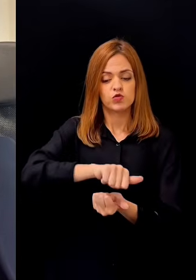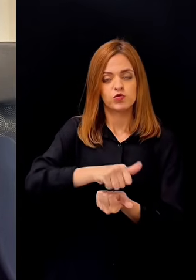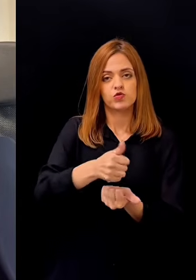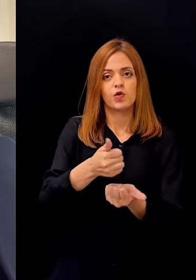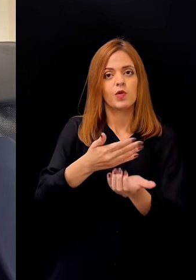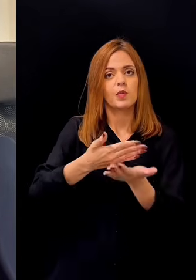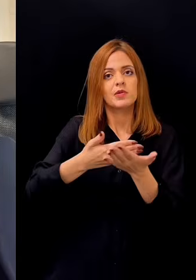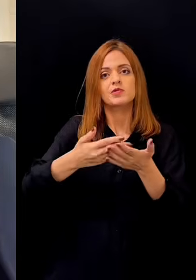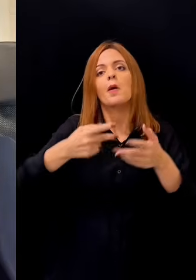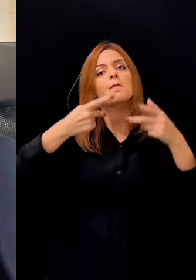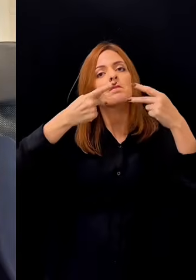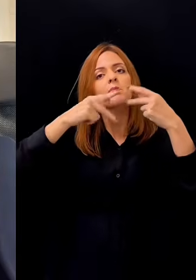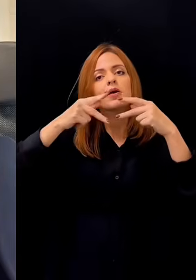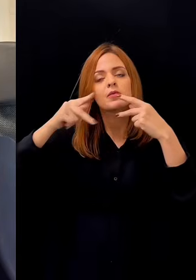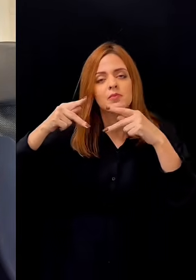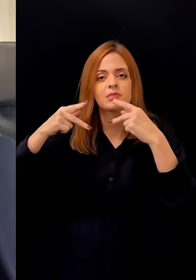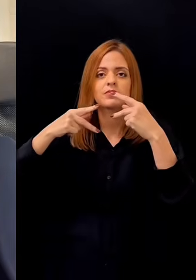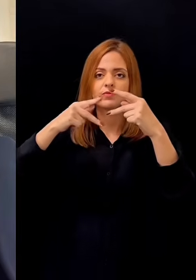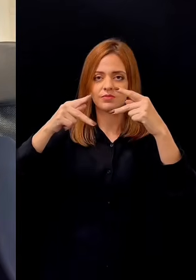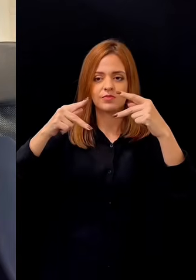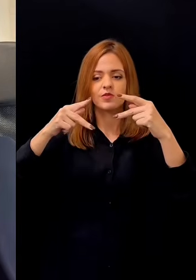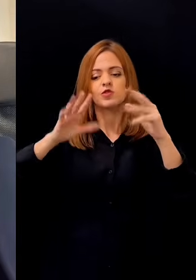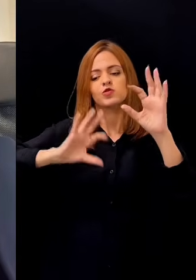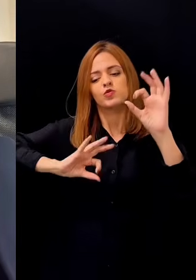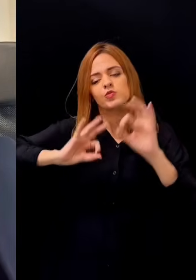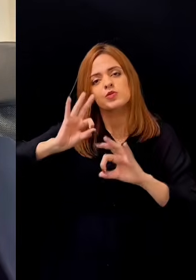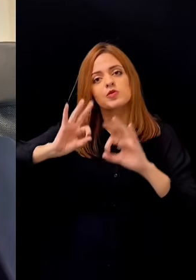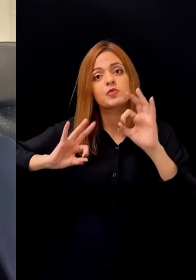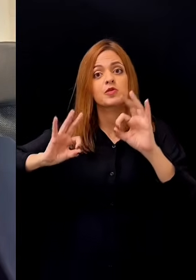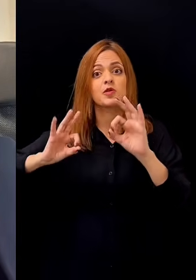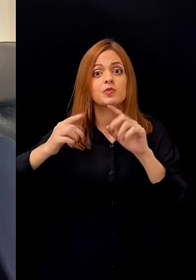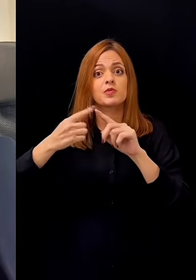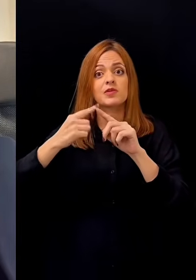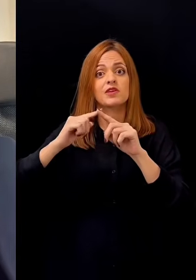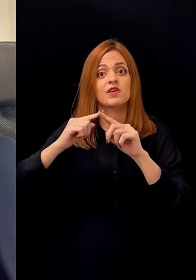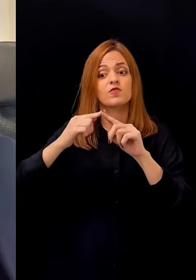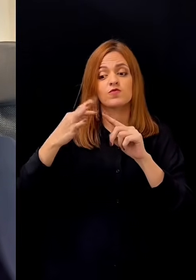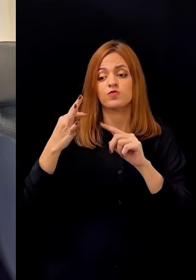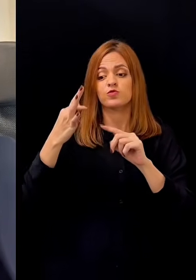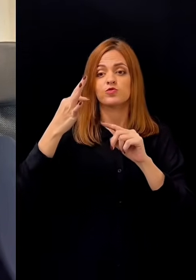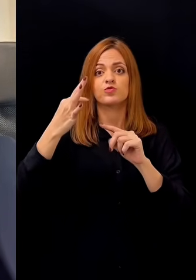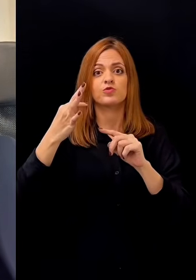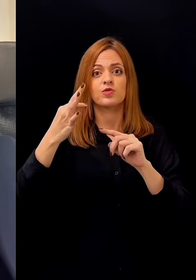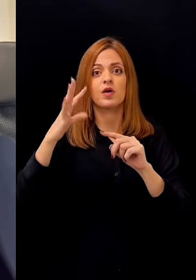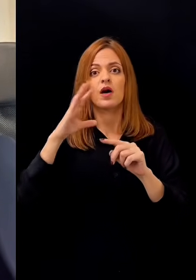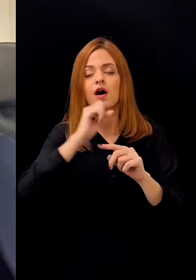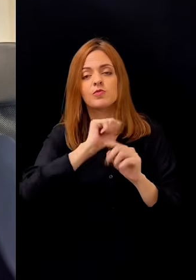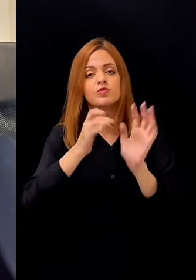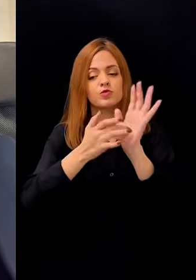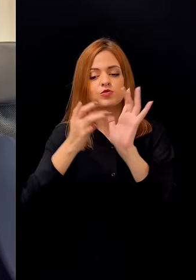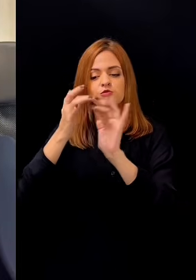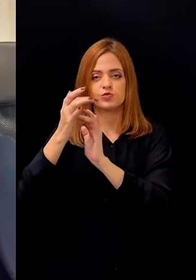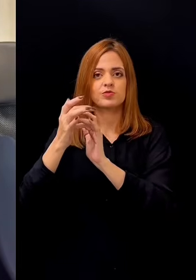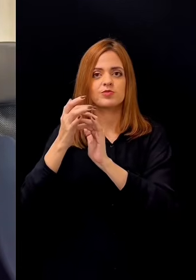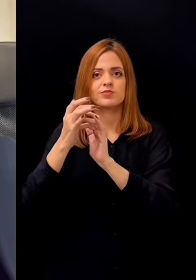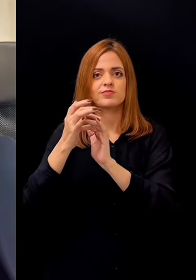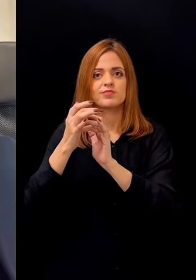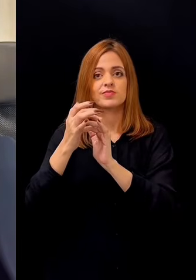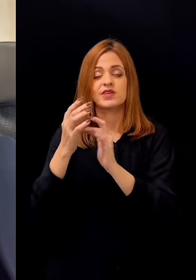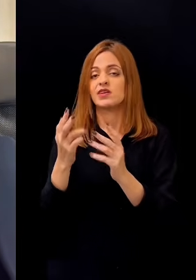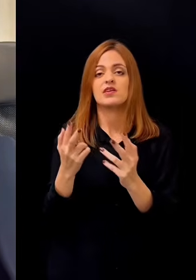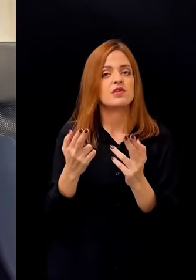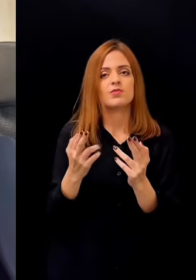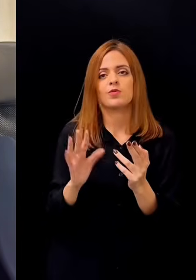pregação de preparação para a vinda de Jesus. A mesma coisa